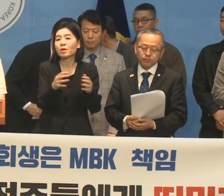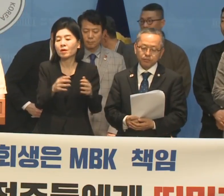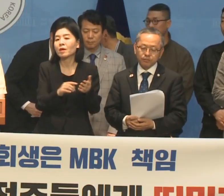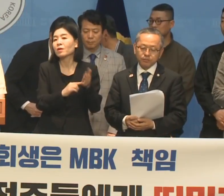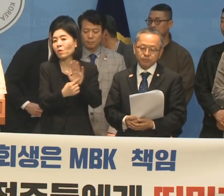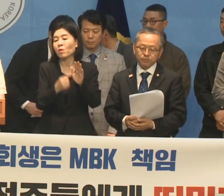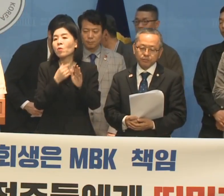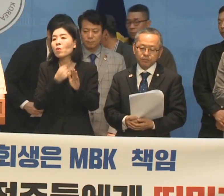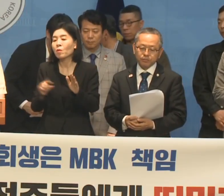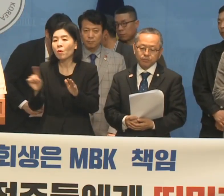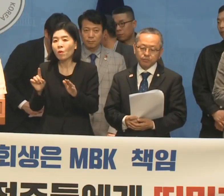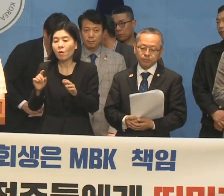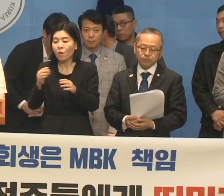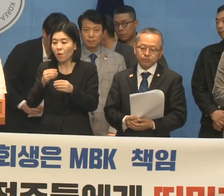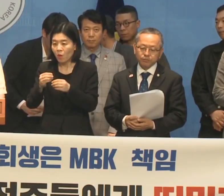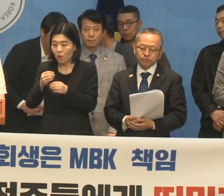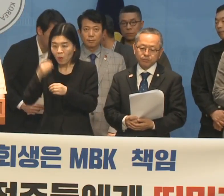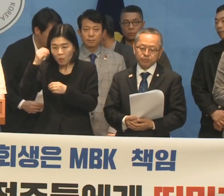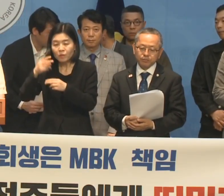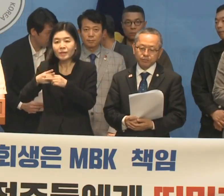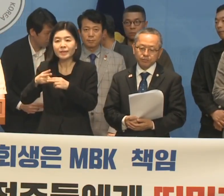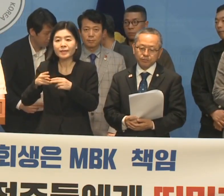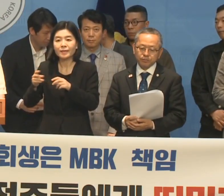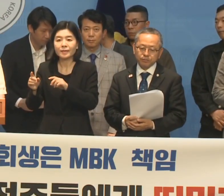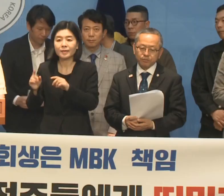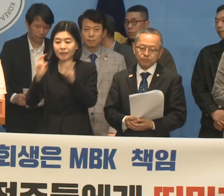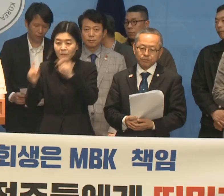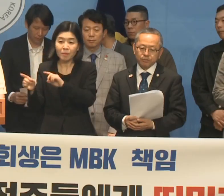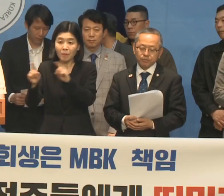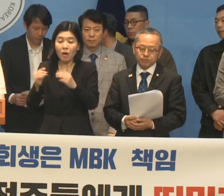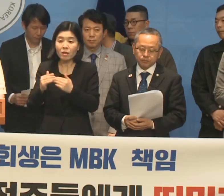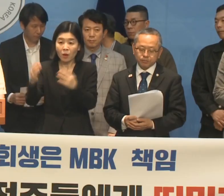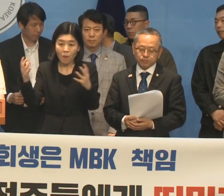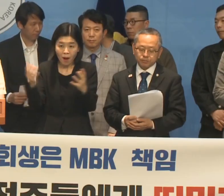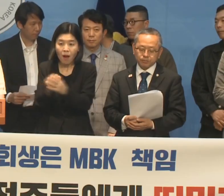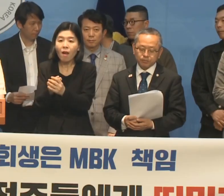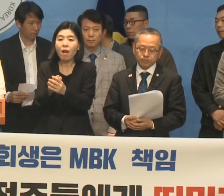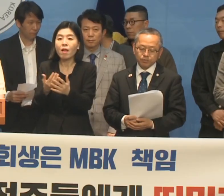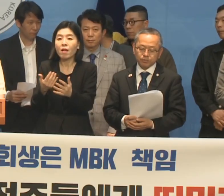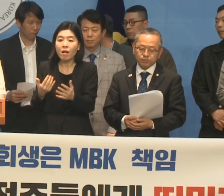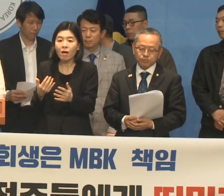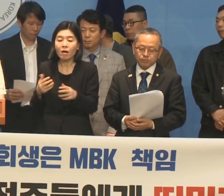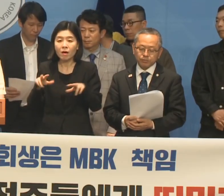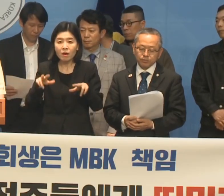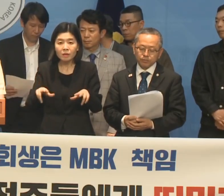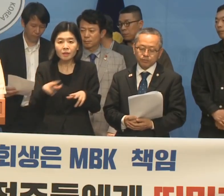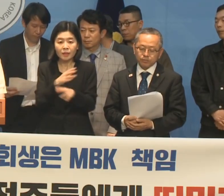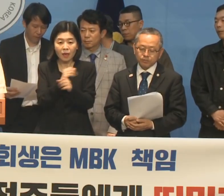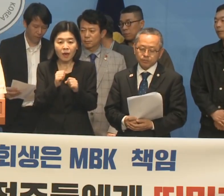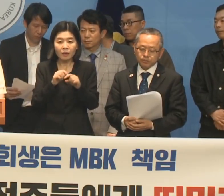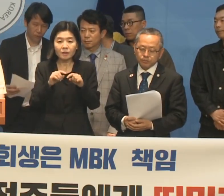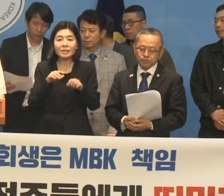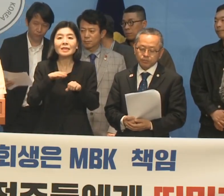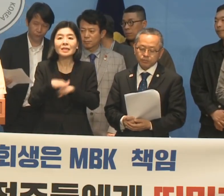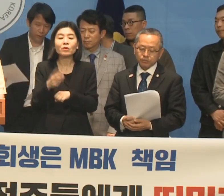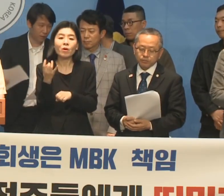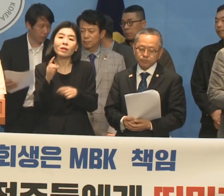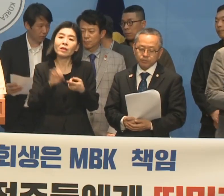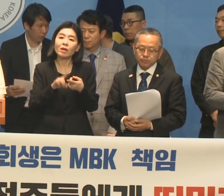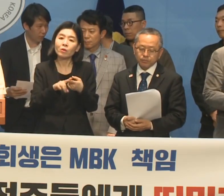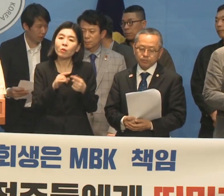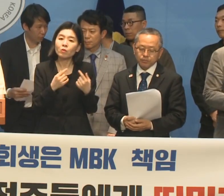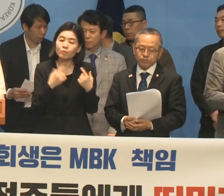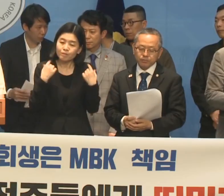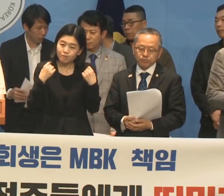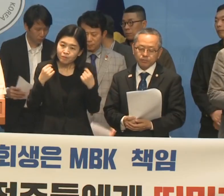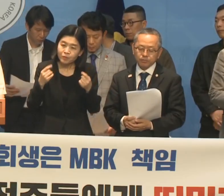홈플러스의 기업회생 절차가 완료되고 경영이 정상화될 때까지 기존의 최소 보장 임대료 계약을 유예하고 지난 3월과